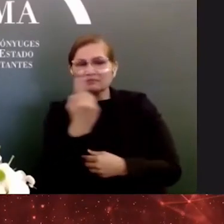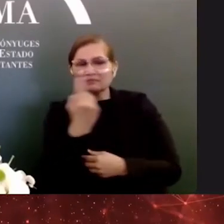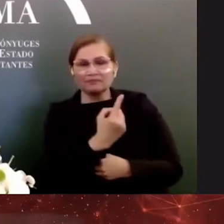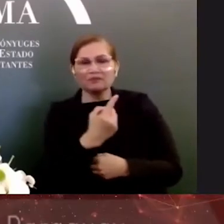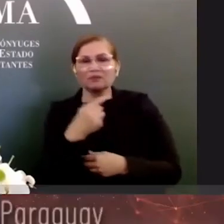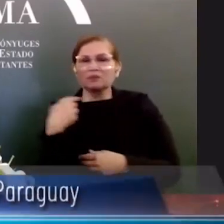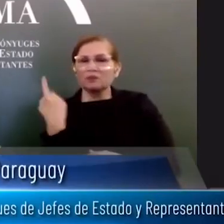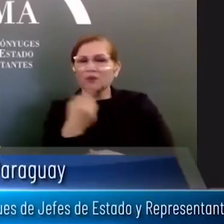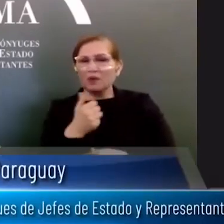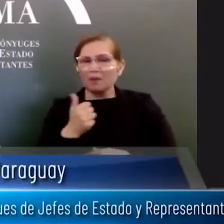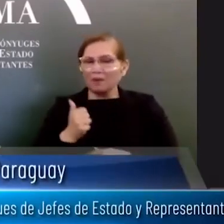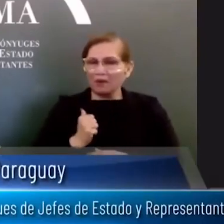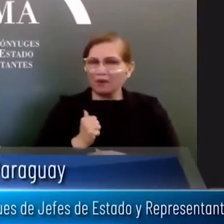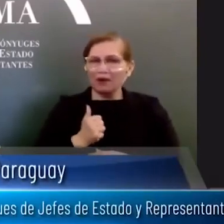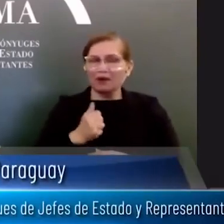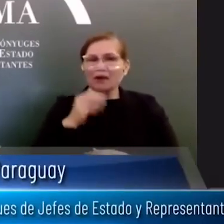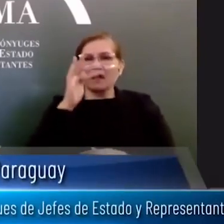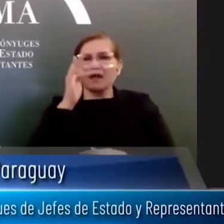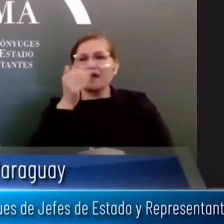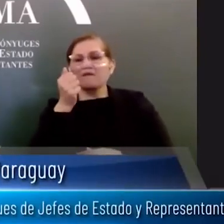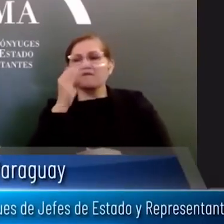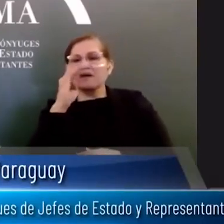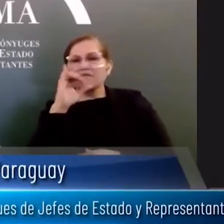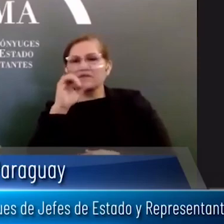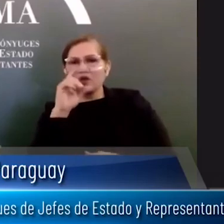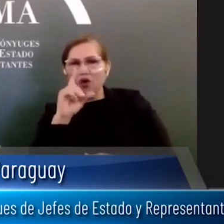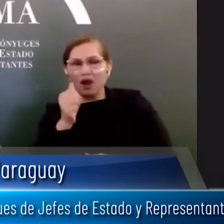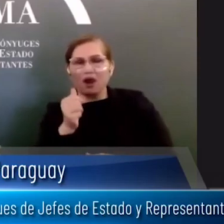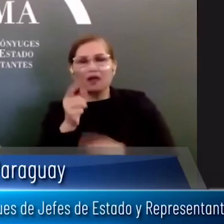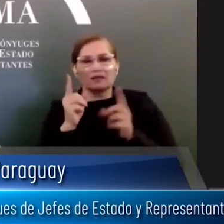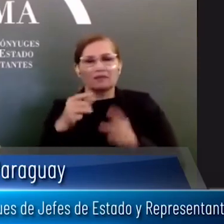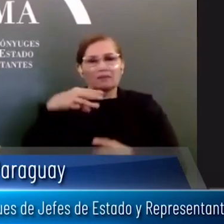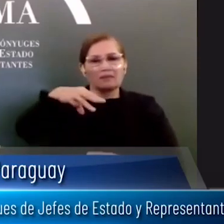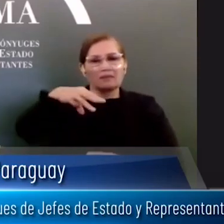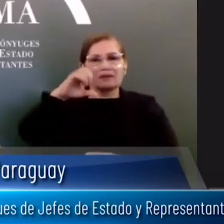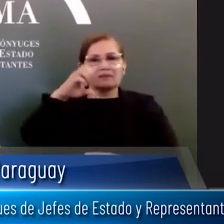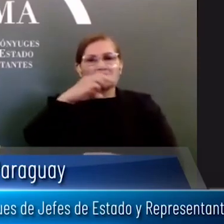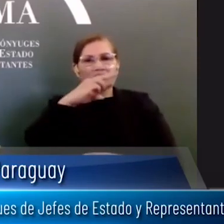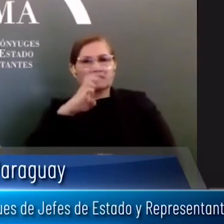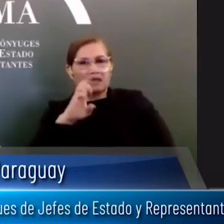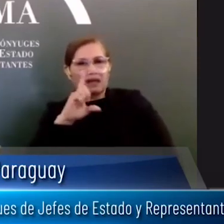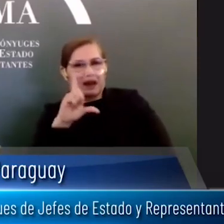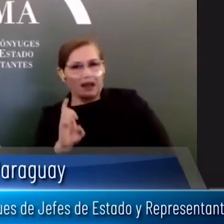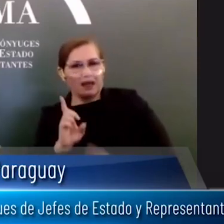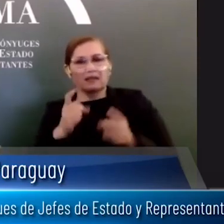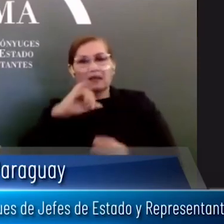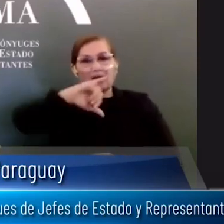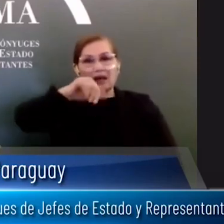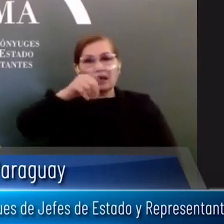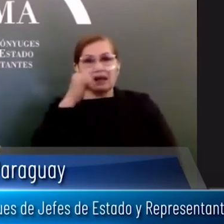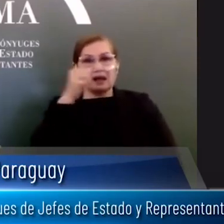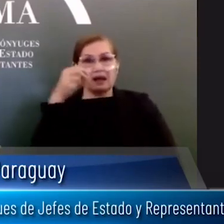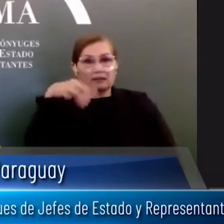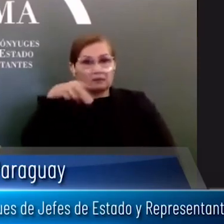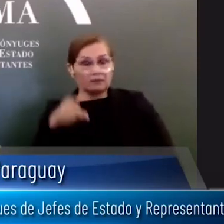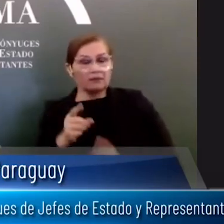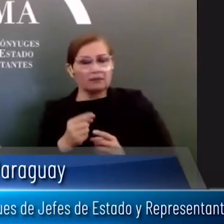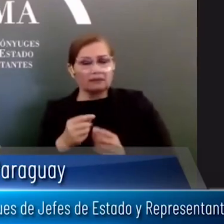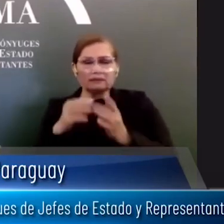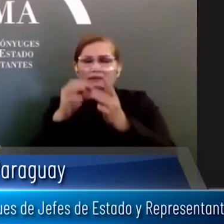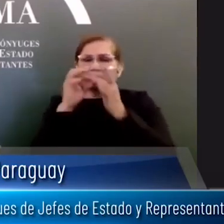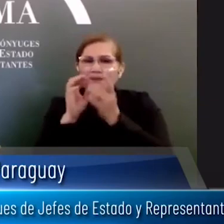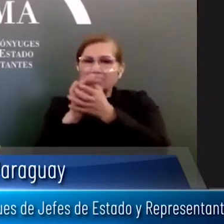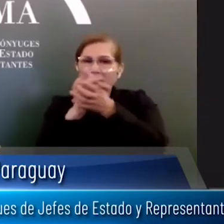Michelle, Rocío, Ana, Yasmín y un especial saludo a Raquel, primera dama de la